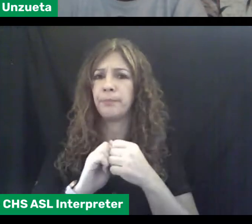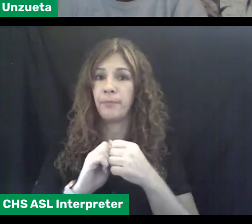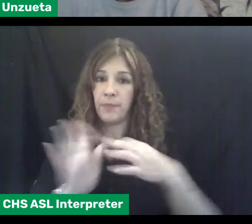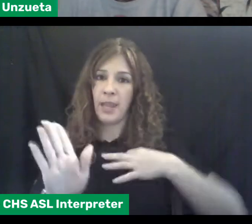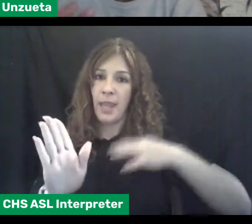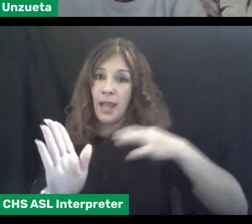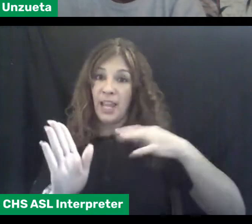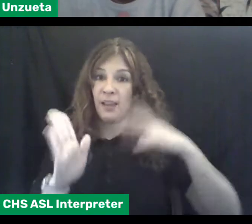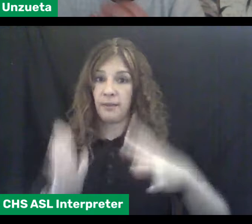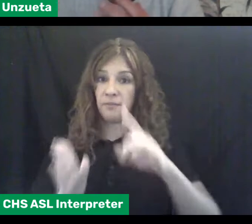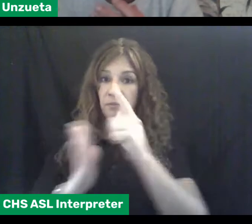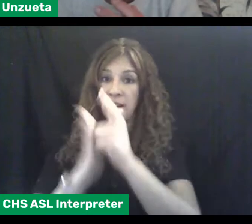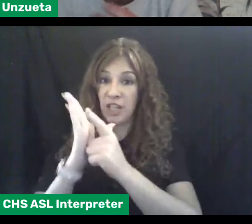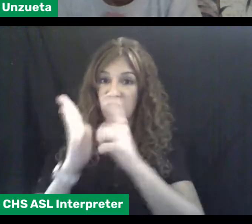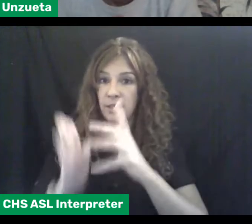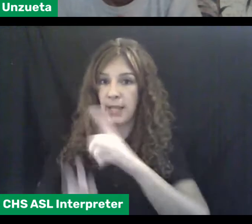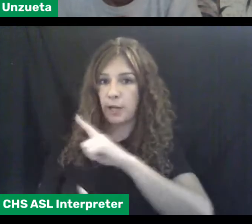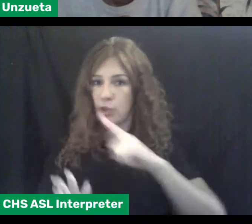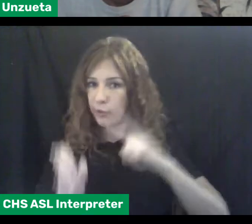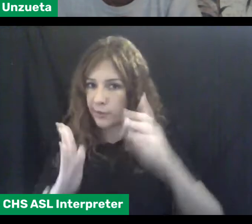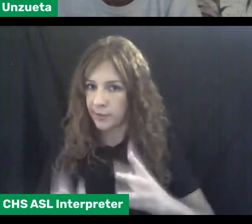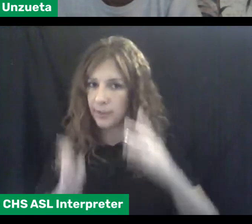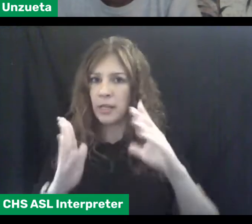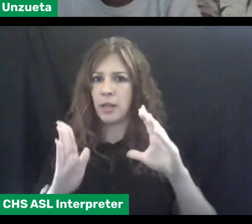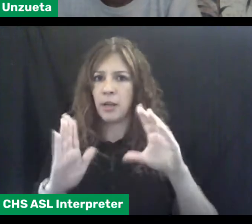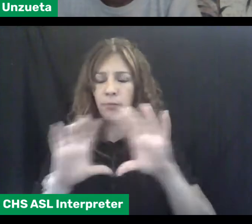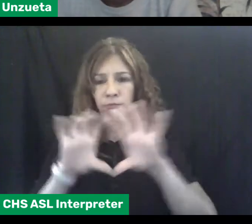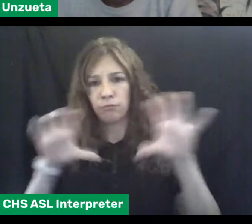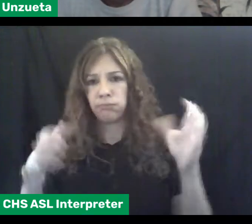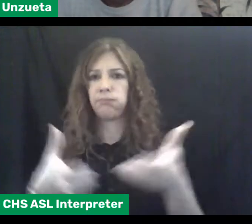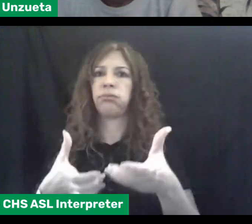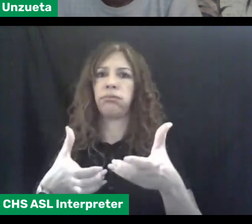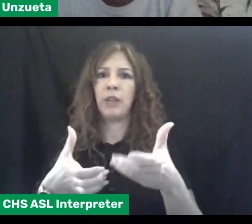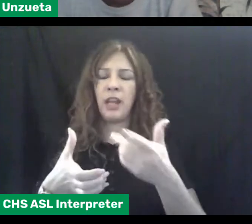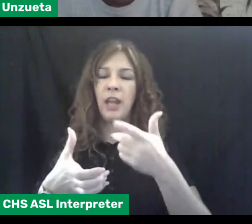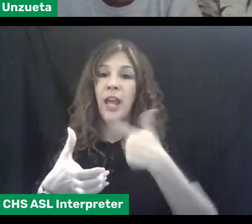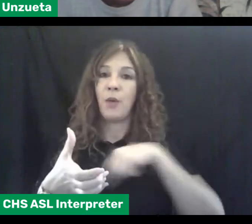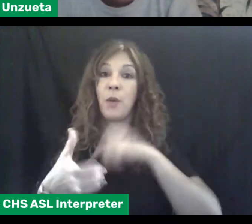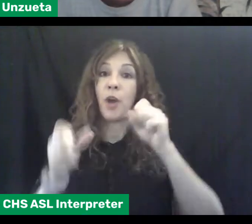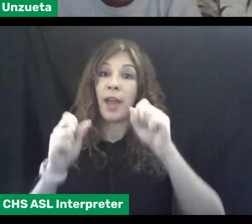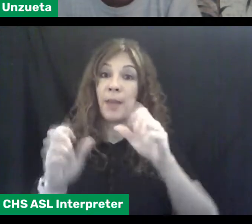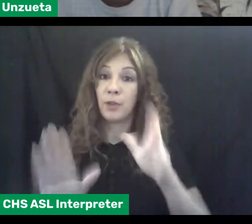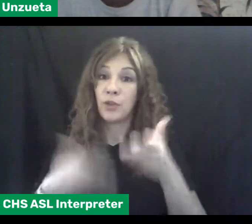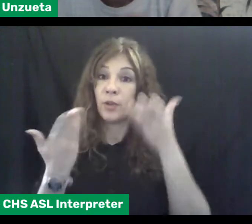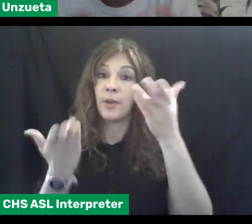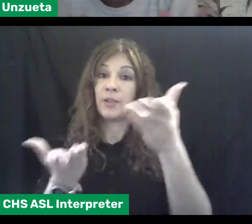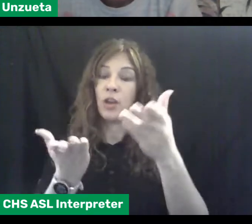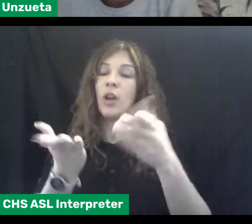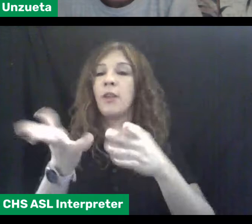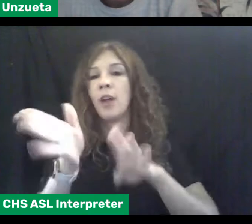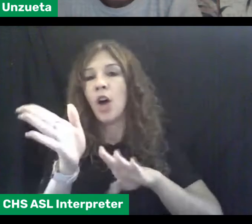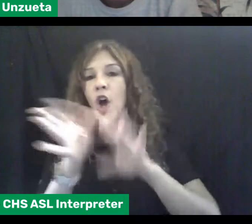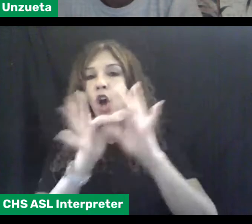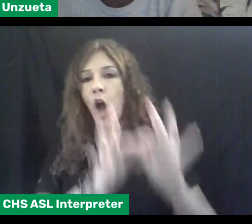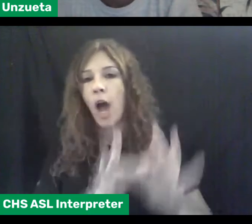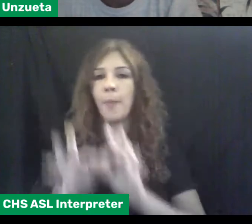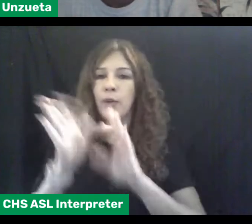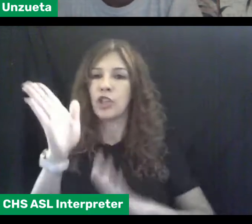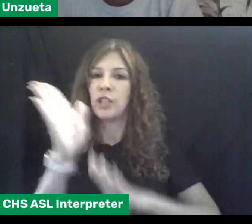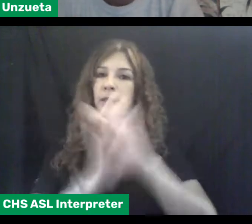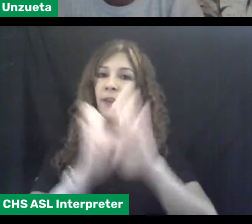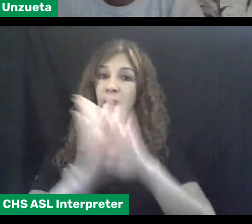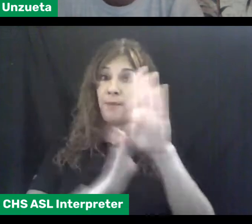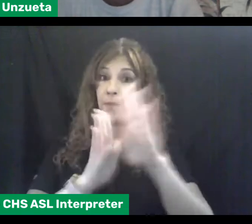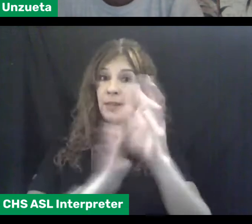legisladores hasta que pudimos hacer que la propuesta de la creación de cooperativas se